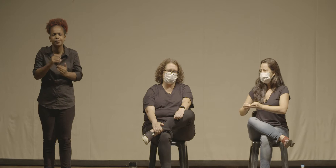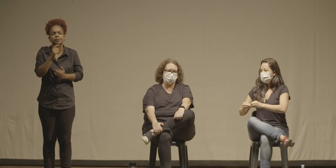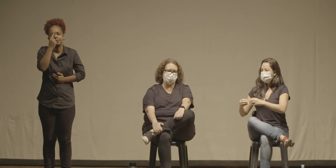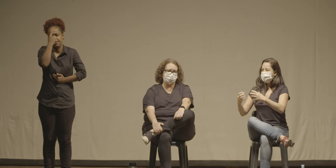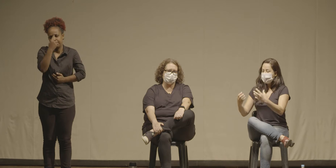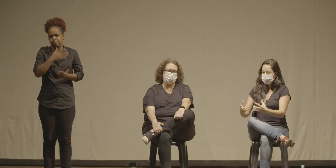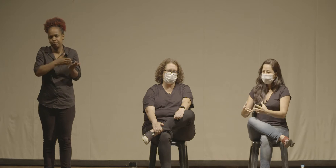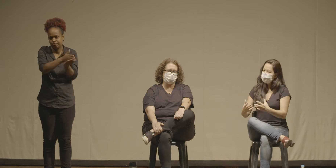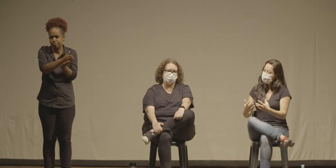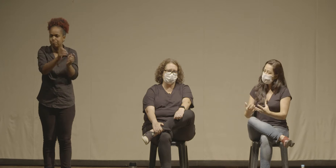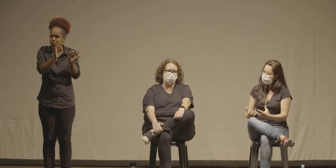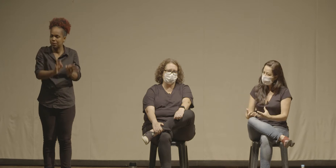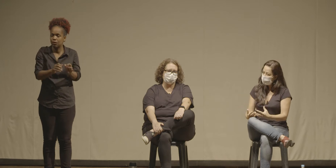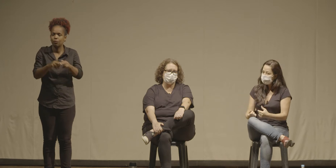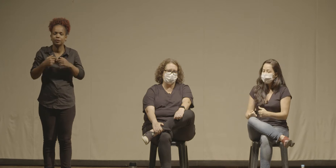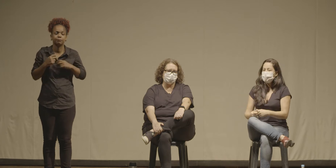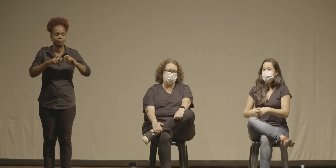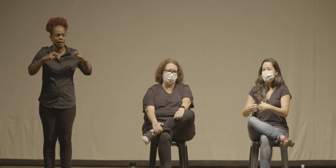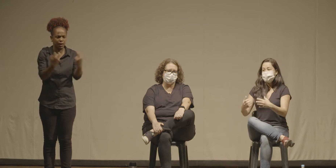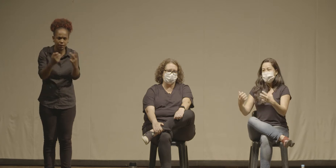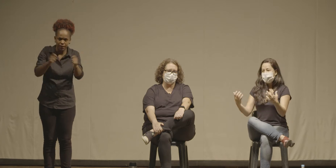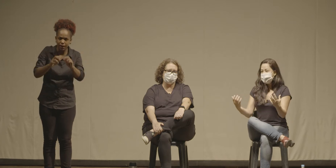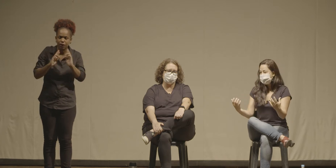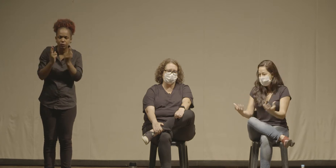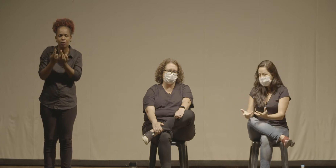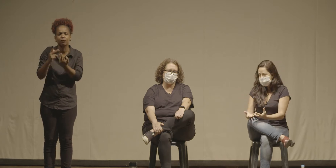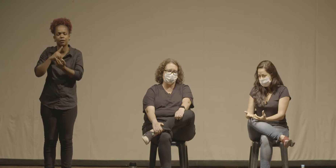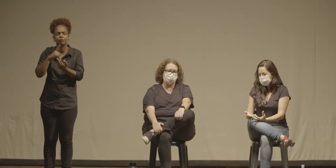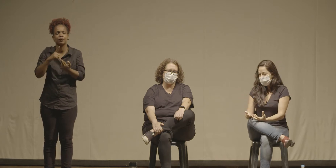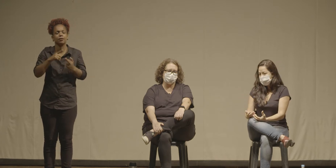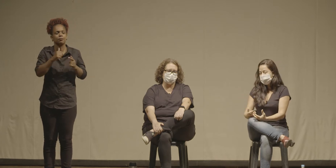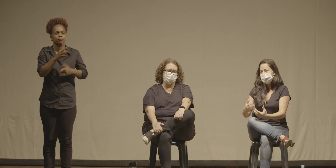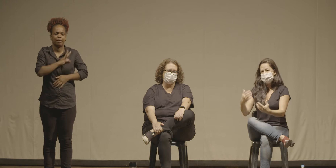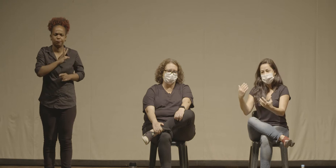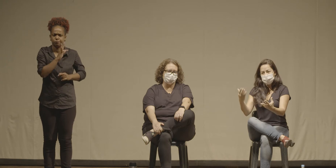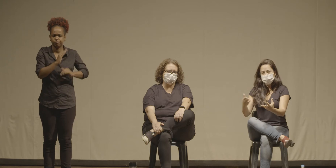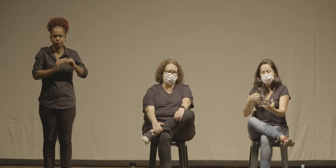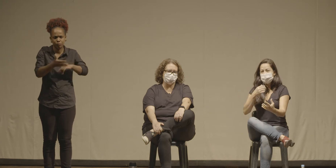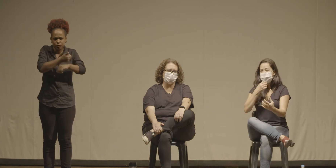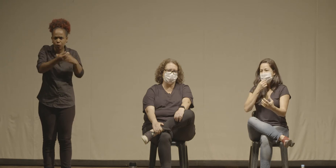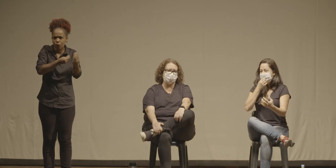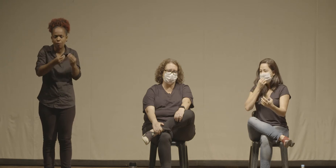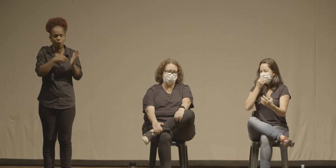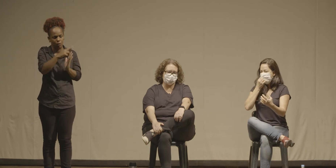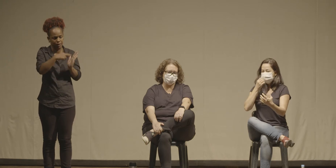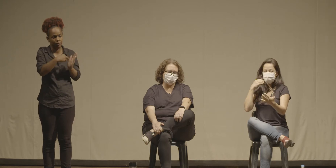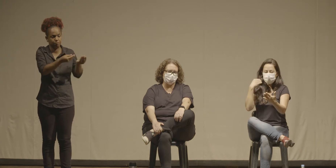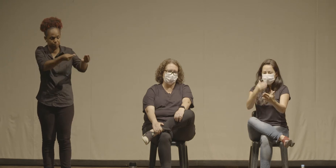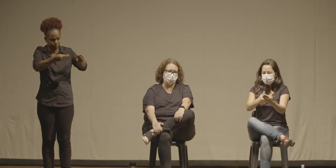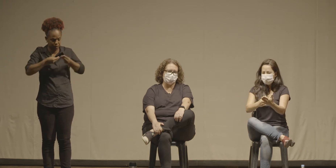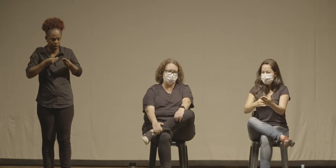a gente, quando senta para fazer uma reunião e faz a análise técnica da coisa, que é pegar o roteiro e